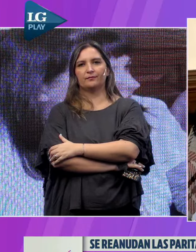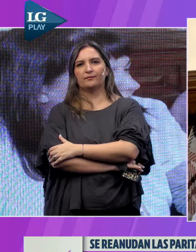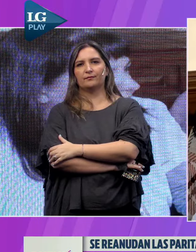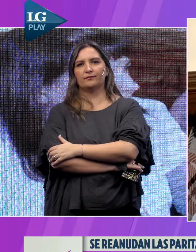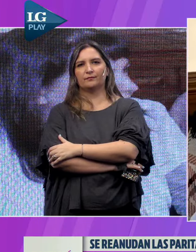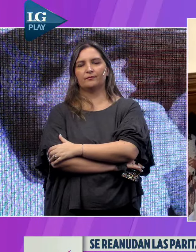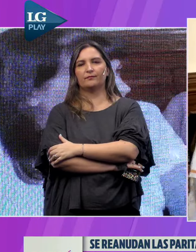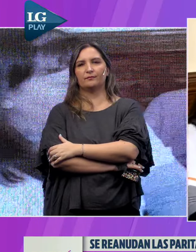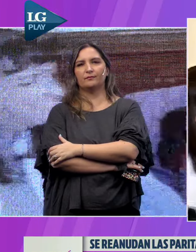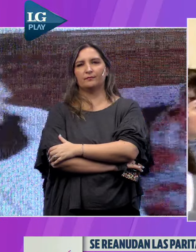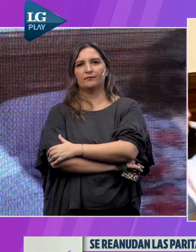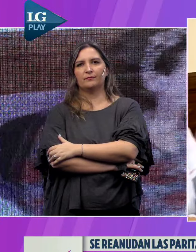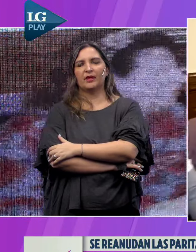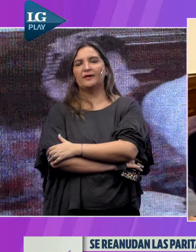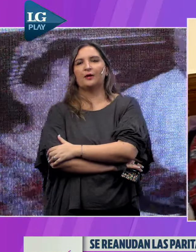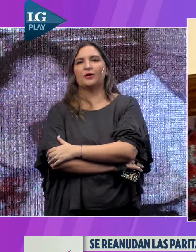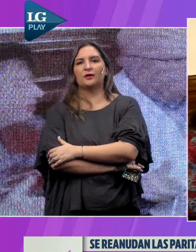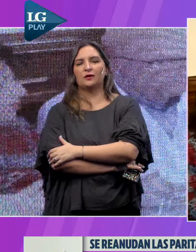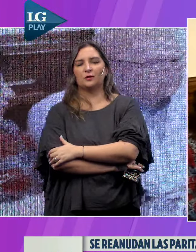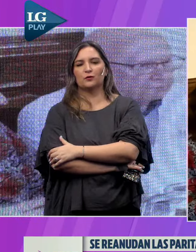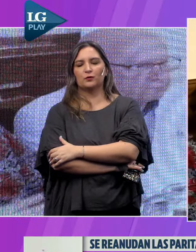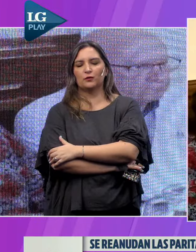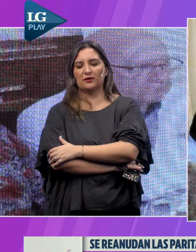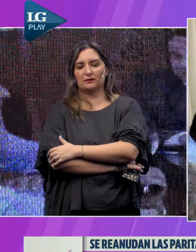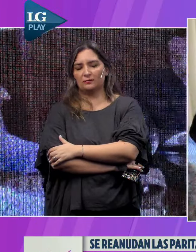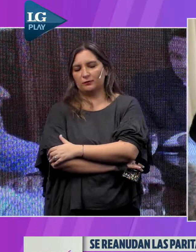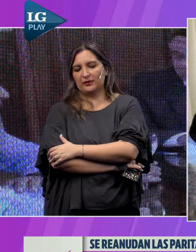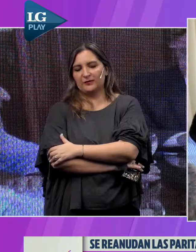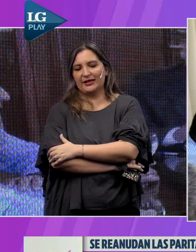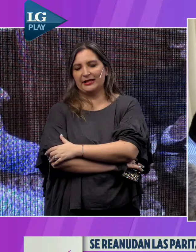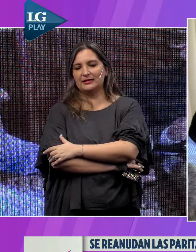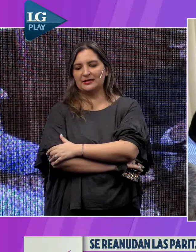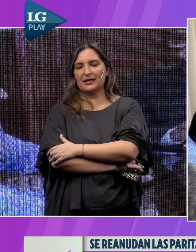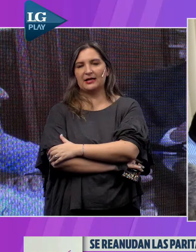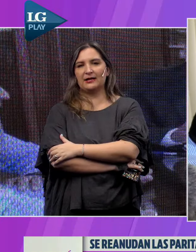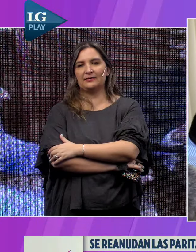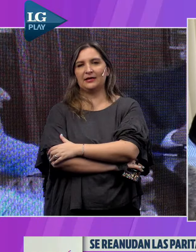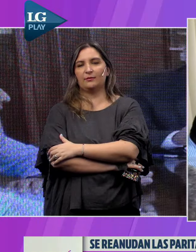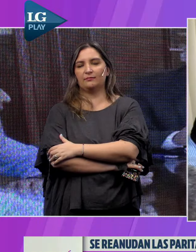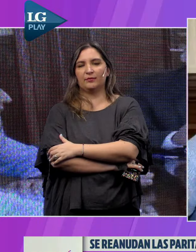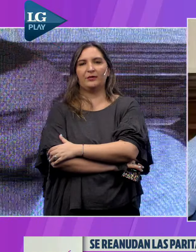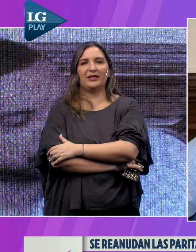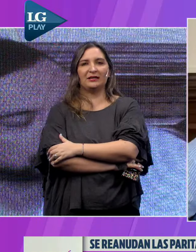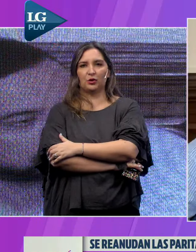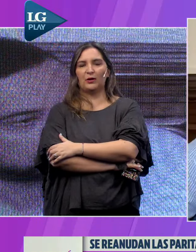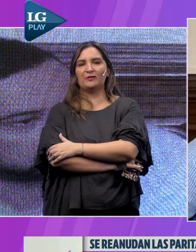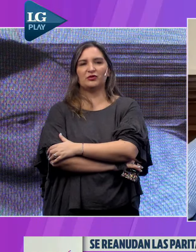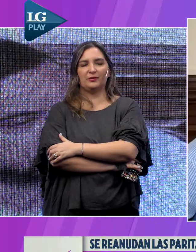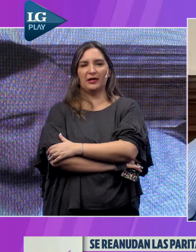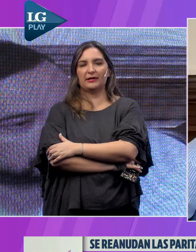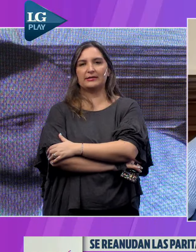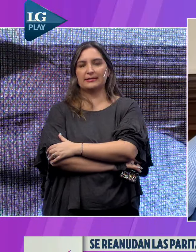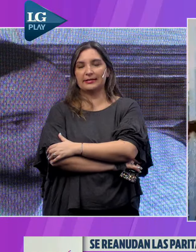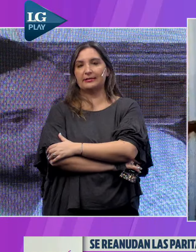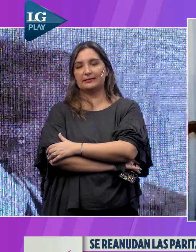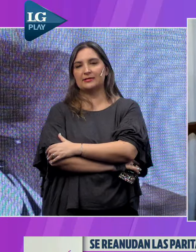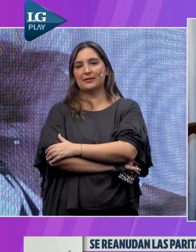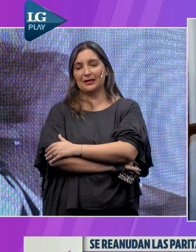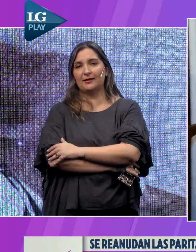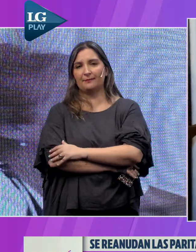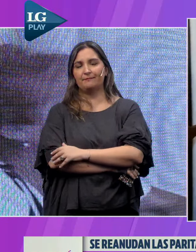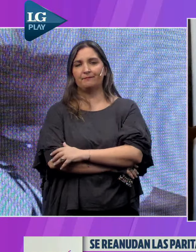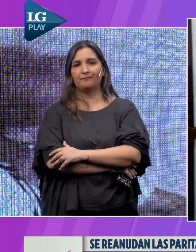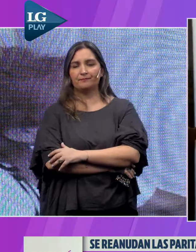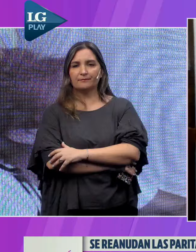el pago en la planilla adicional. De acuerdo, digo, con su experiencia, ¿tienen previsto o hay posibilidades de que se cierren esta